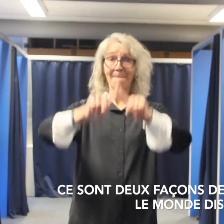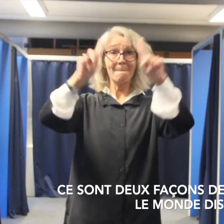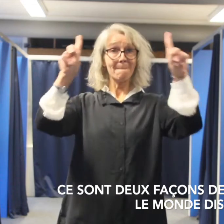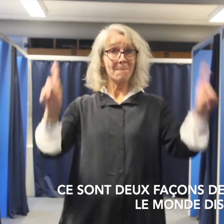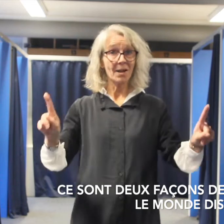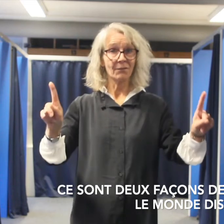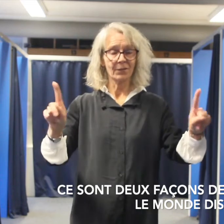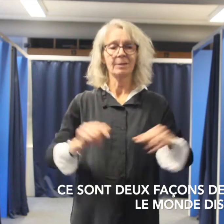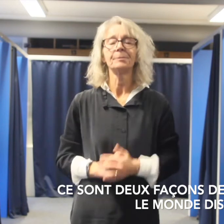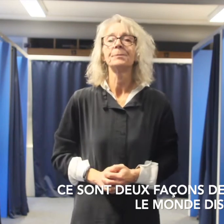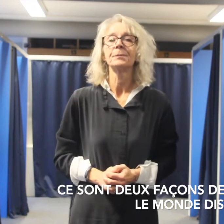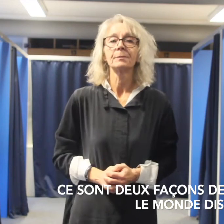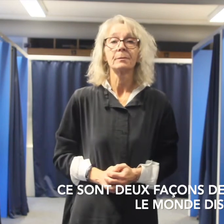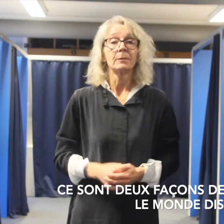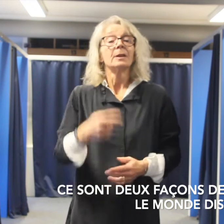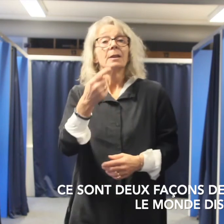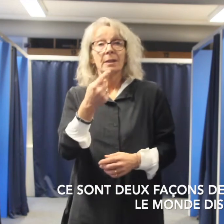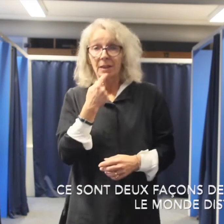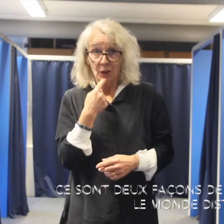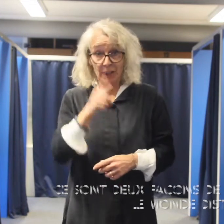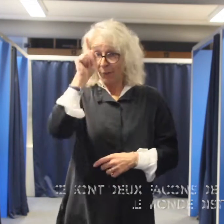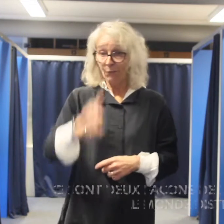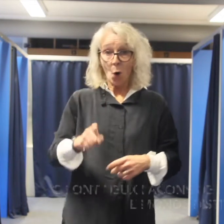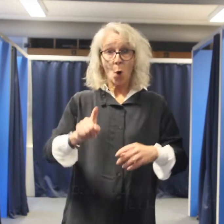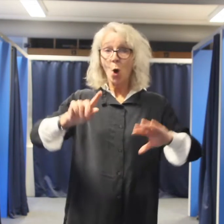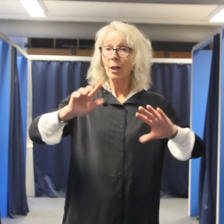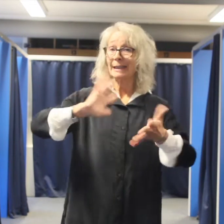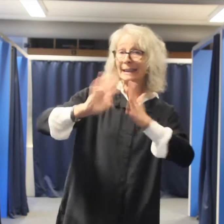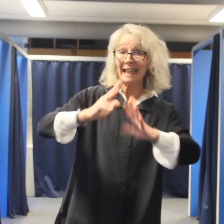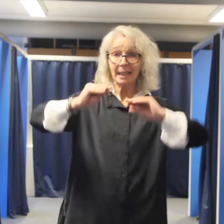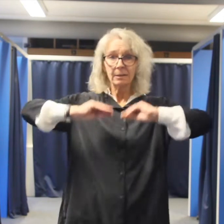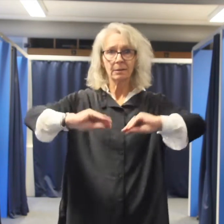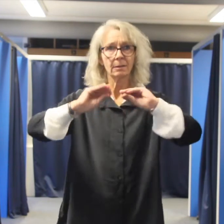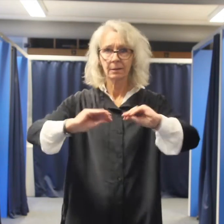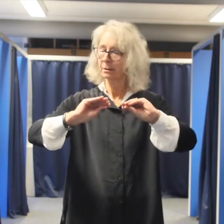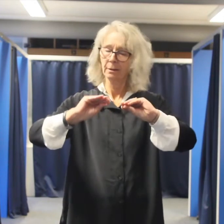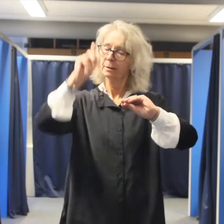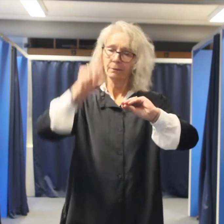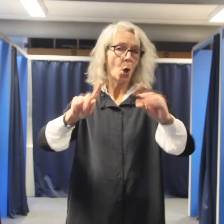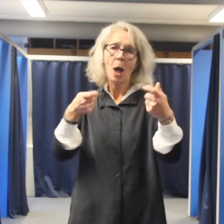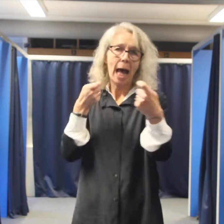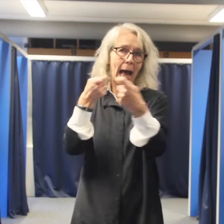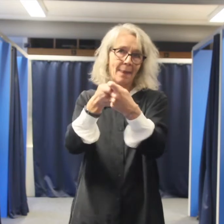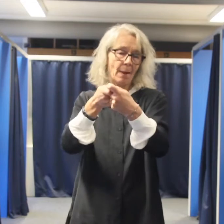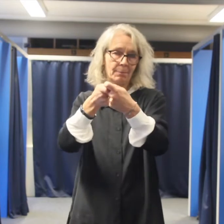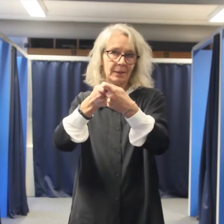a de nombreuses implications pédagogiques singulières et énormément de matériel visuel vont être utilisés durant